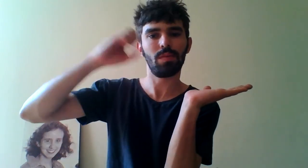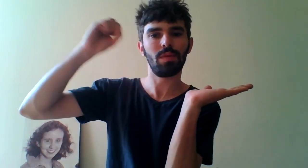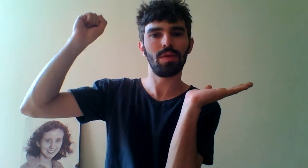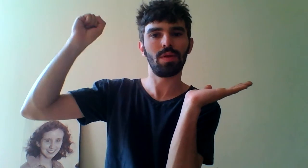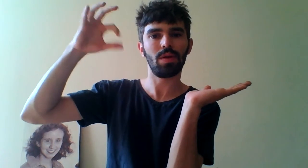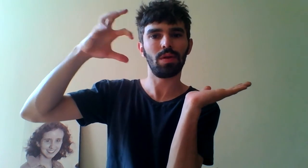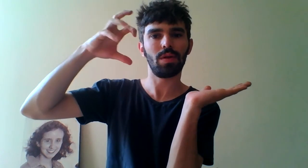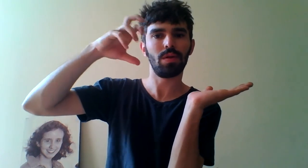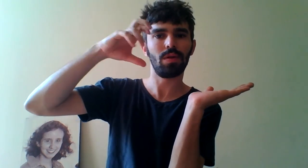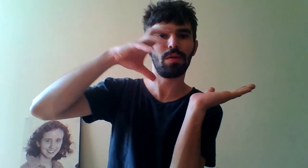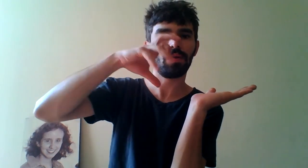brilhar